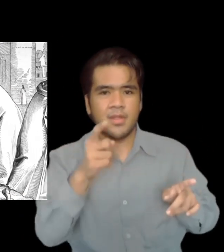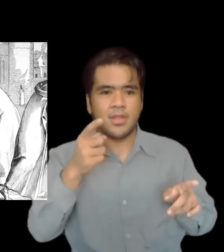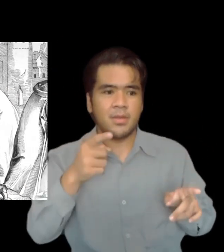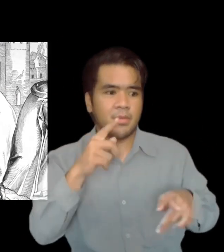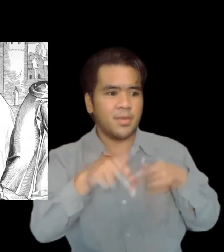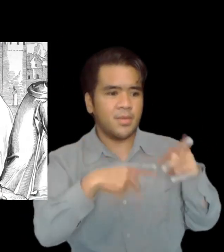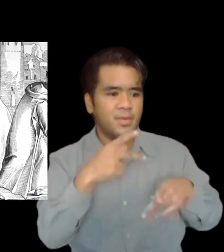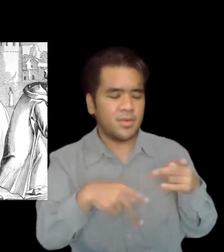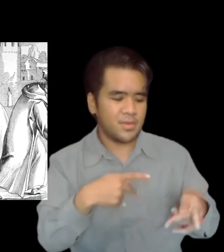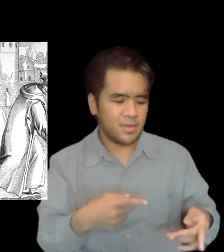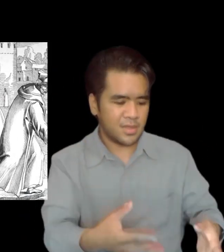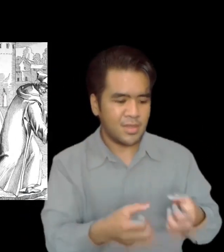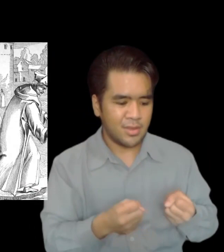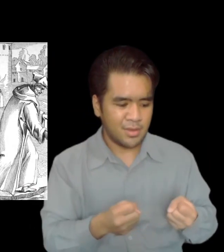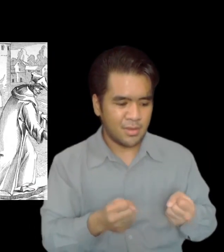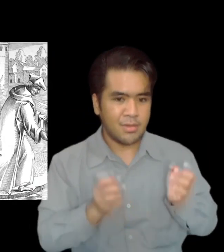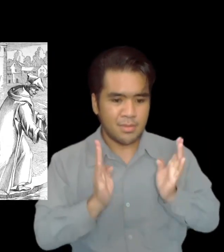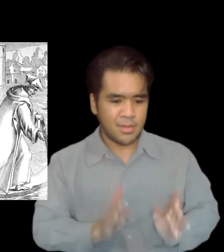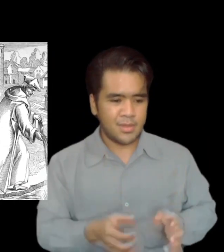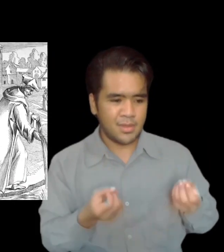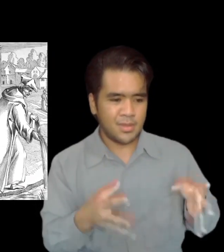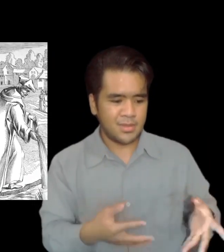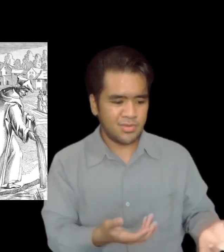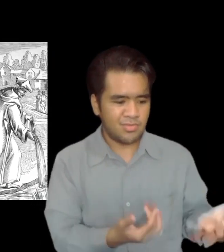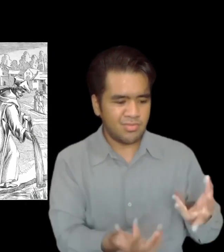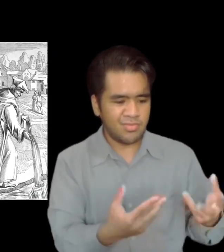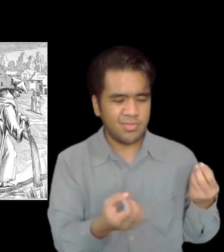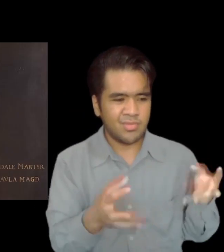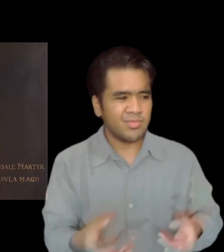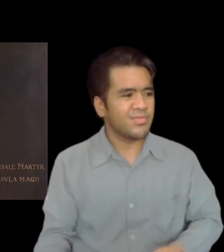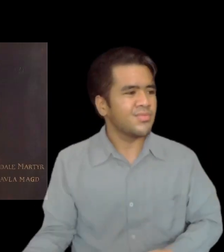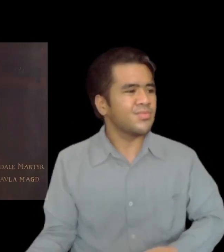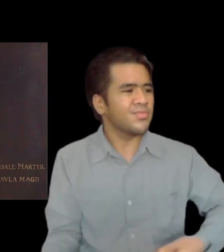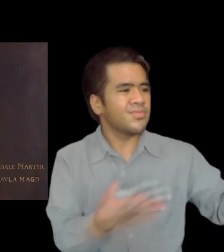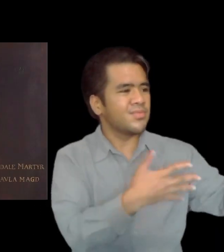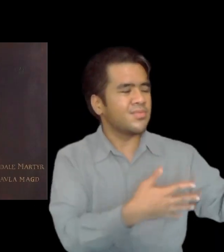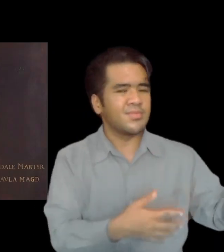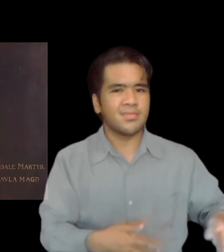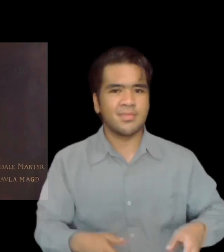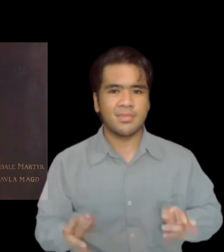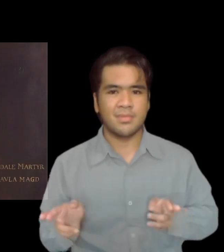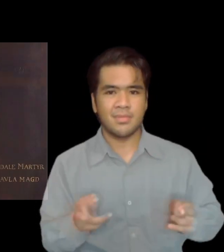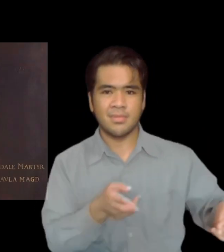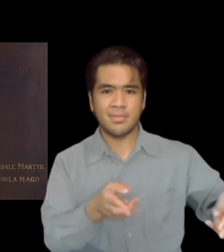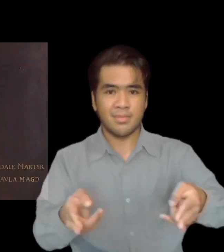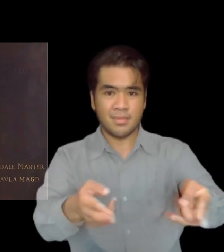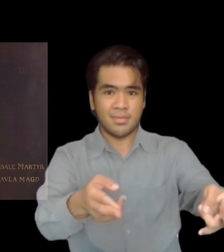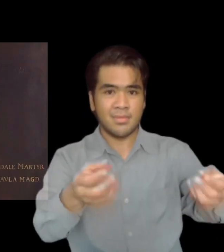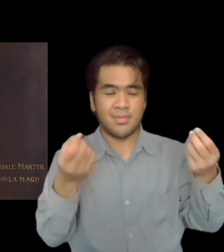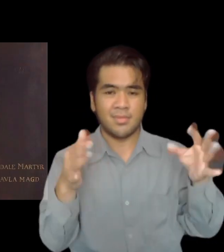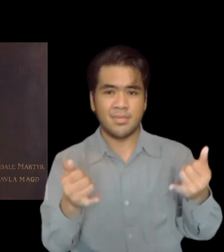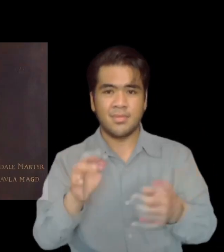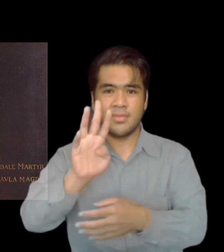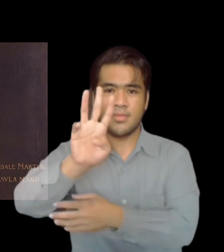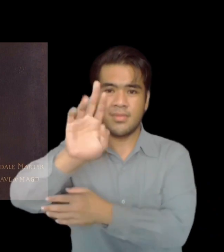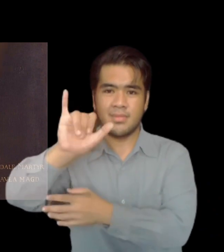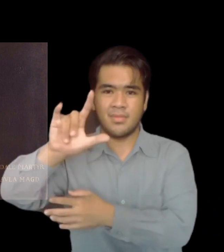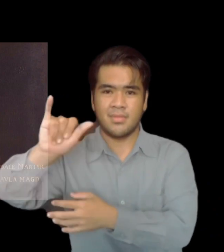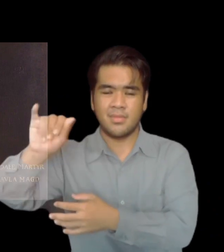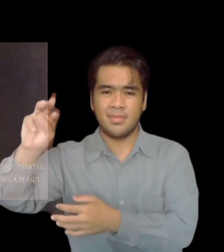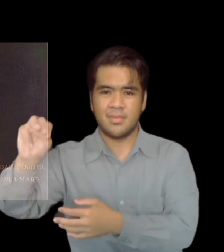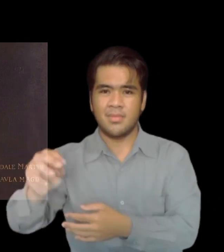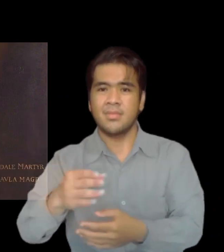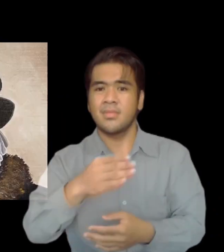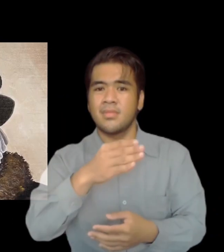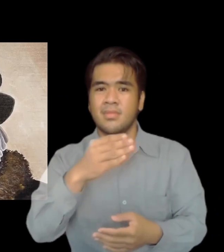hinukay pa rin nila ang kanyang mga labi upang sunugin at itapon sa ilog. Ang isa pa po sa mga ipinapatay noon ng Simbahang Katoliko ay si